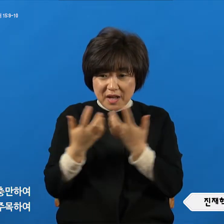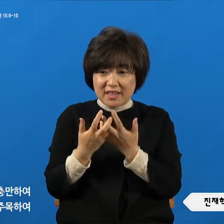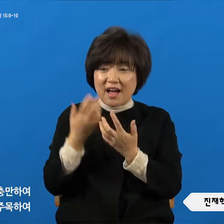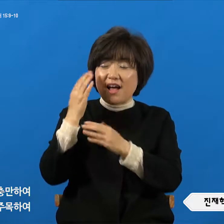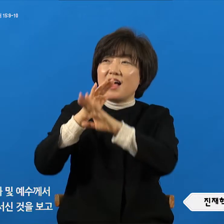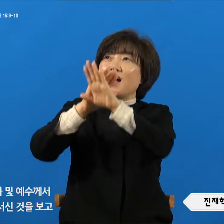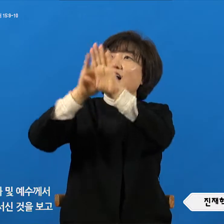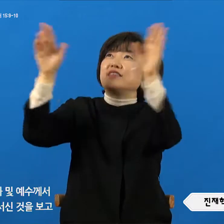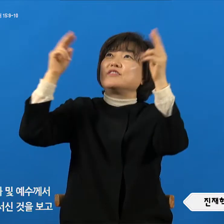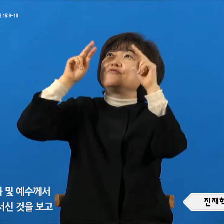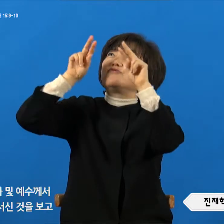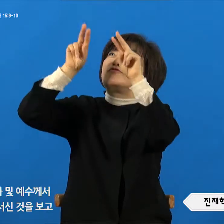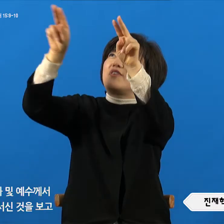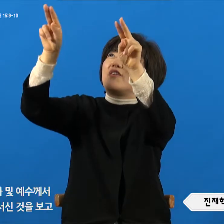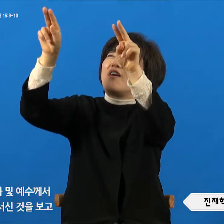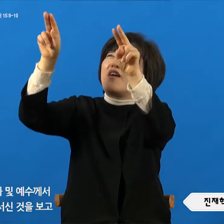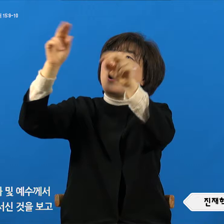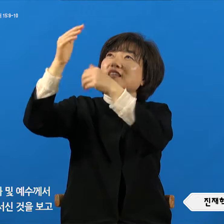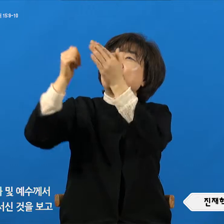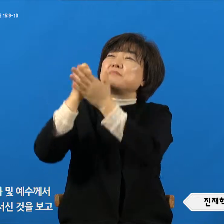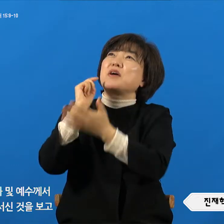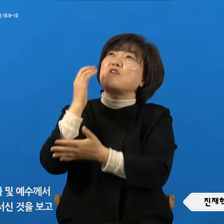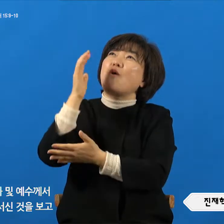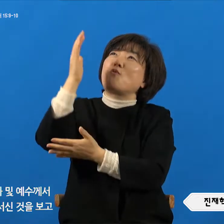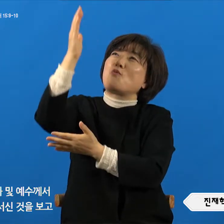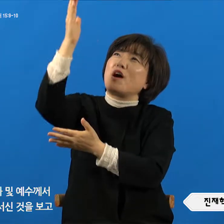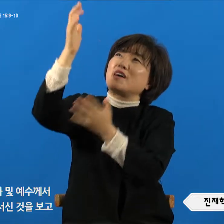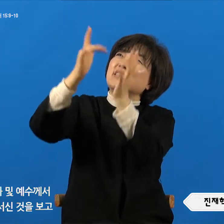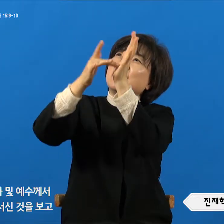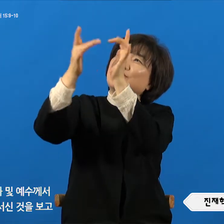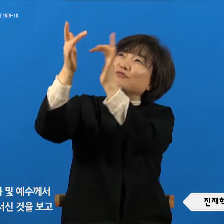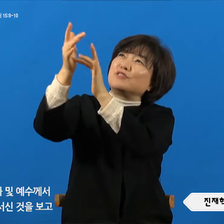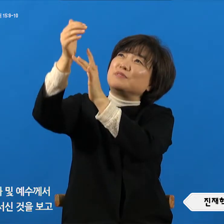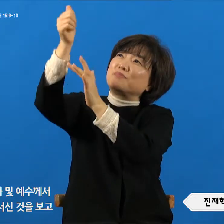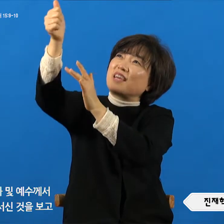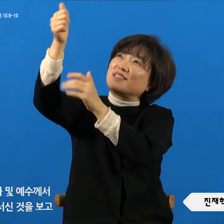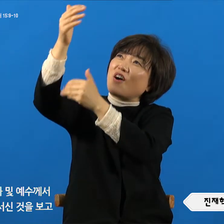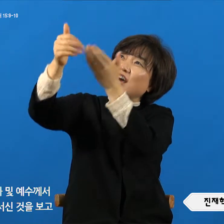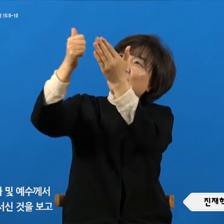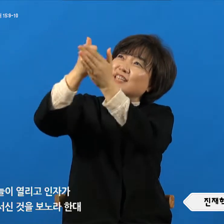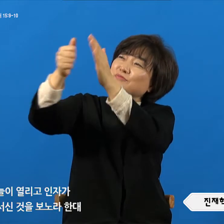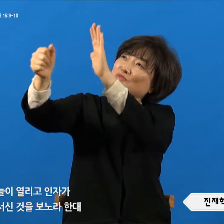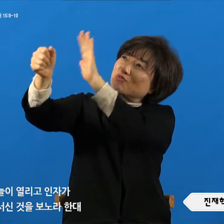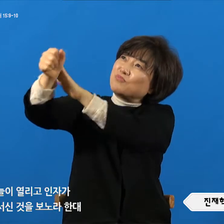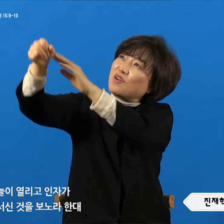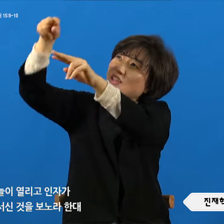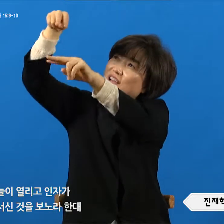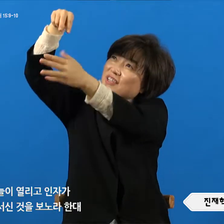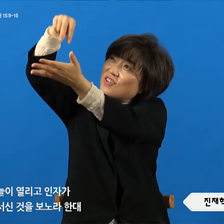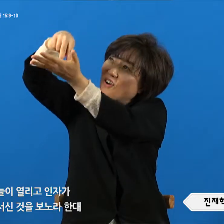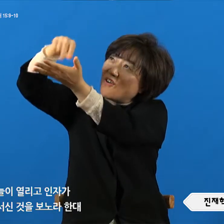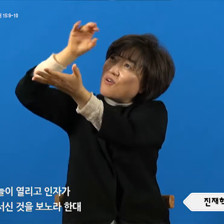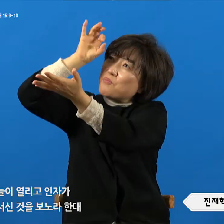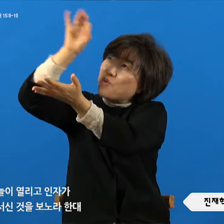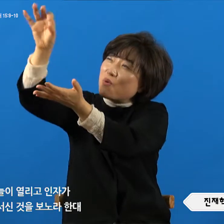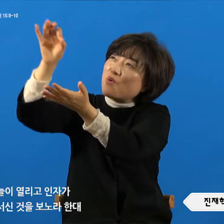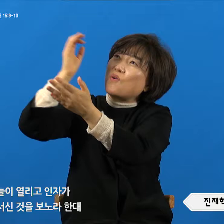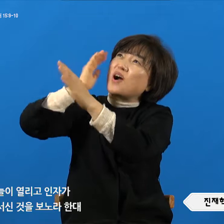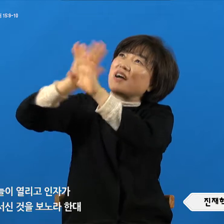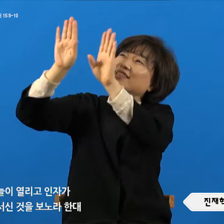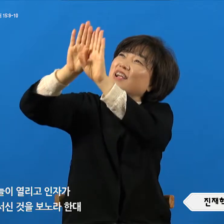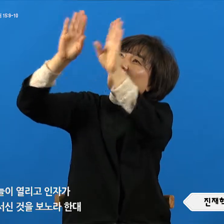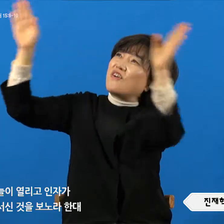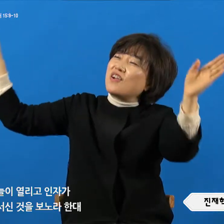우러러 주목하여 하나님의 영광과 및 예수께서 하나님 우편에 서신 것을 보고 말하되, 보라, 하늘이